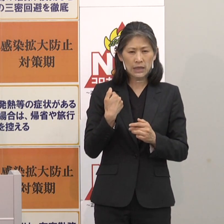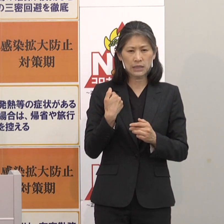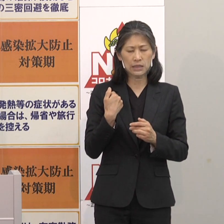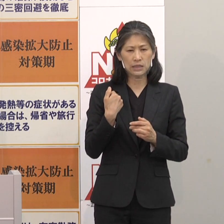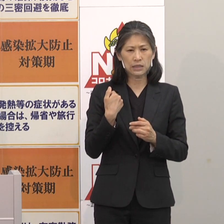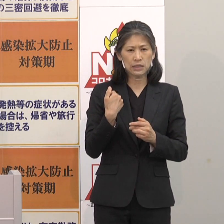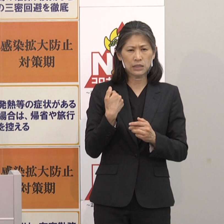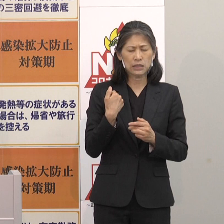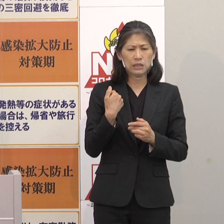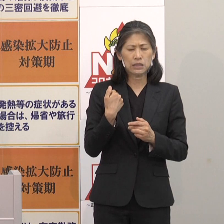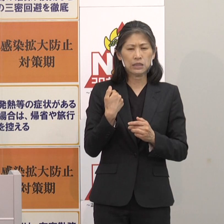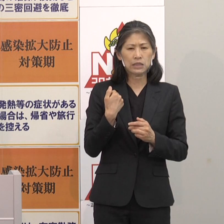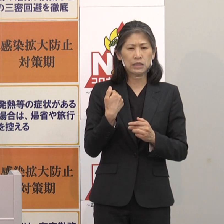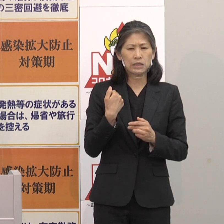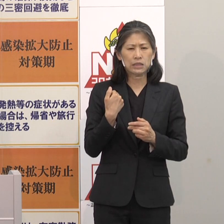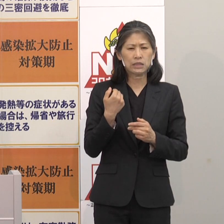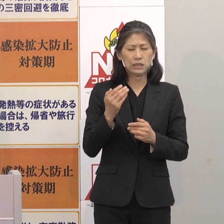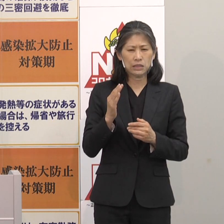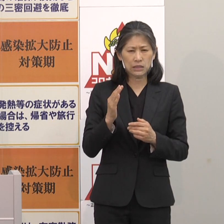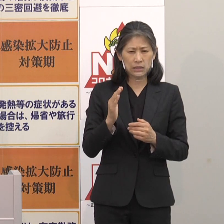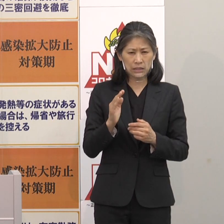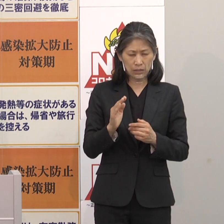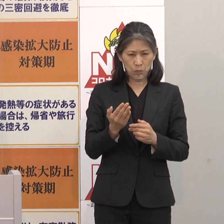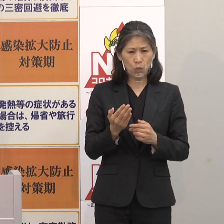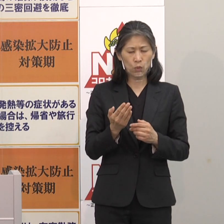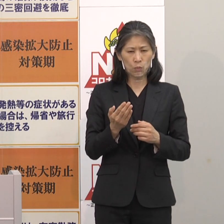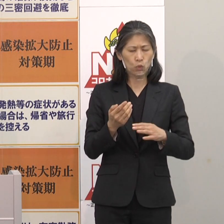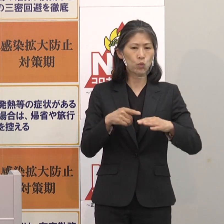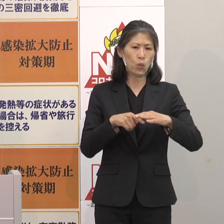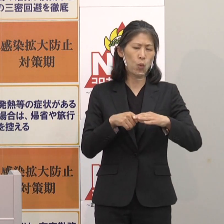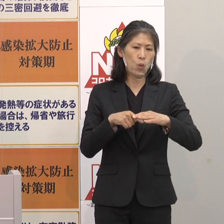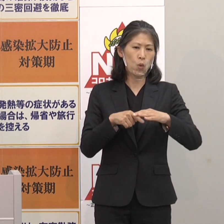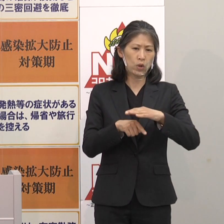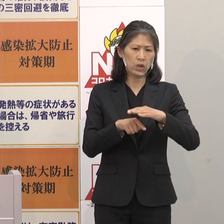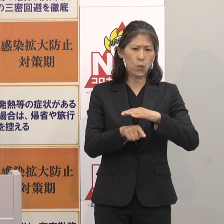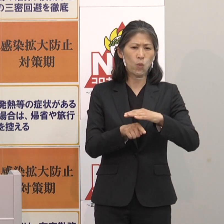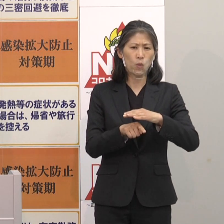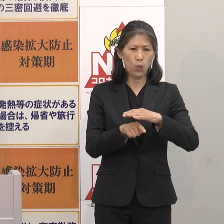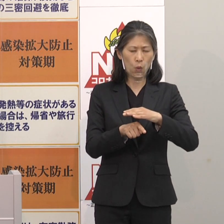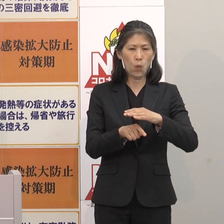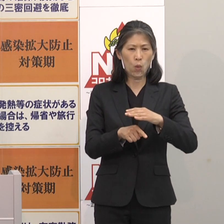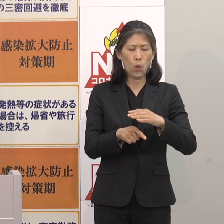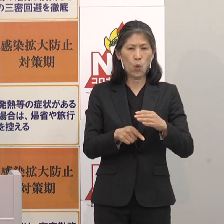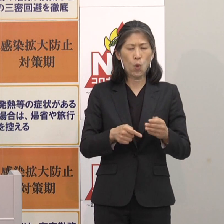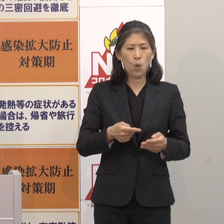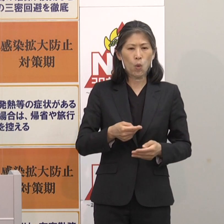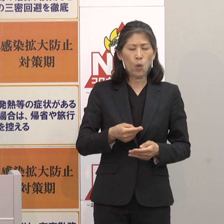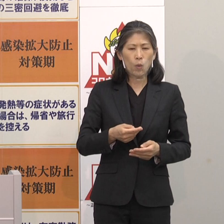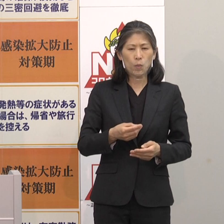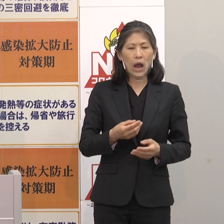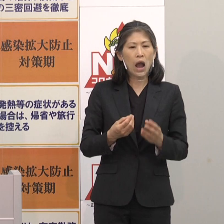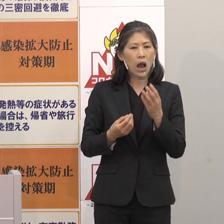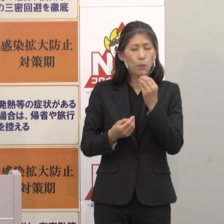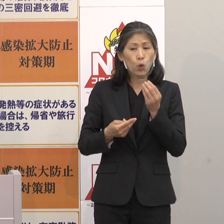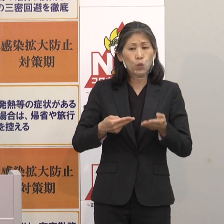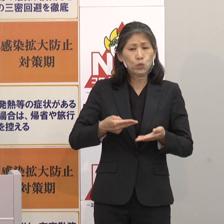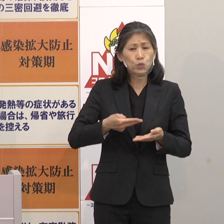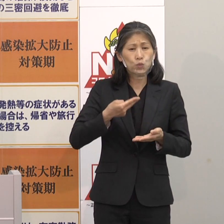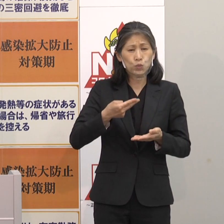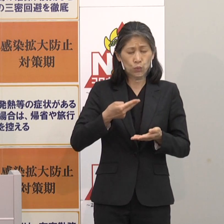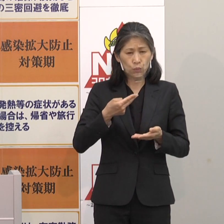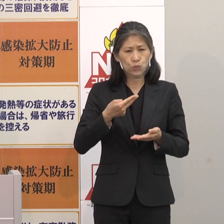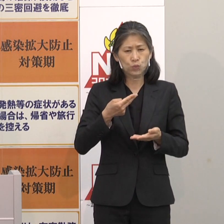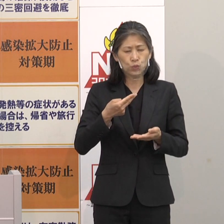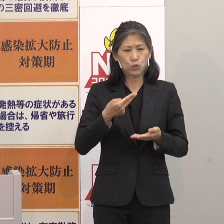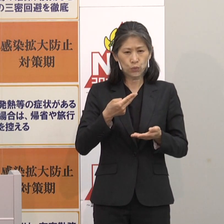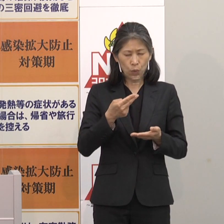なかなか難しいことではないか、なぜそうするんですかと逆に私がまたですね、報道の皆さんから聞かれたときに答